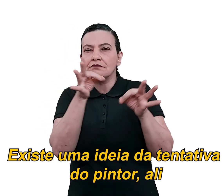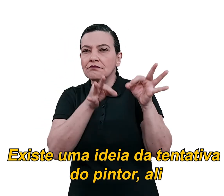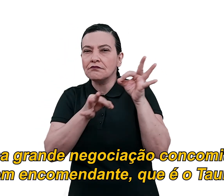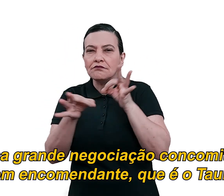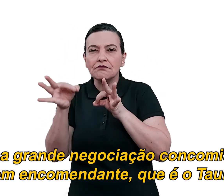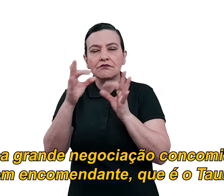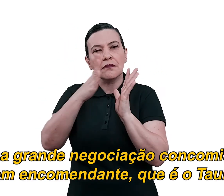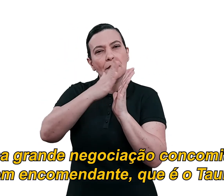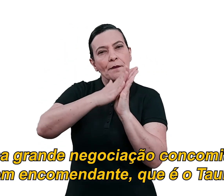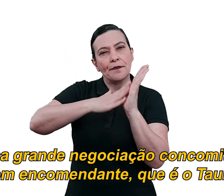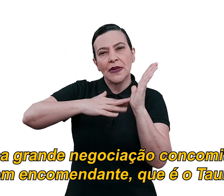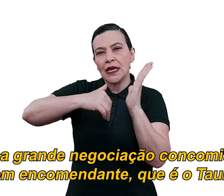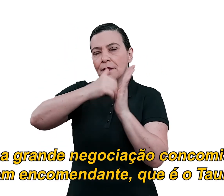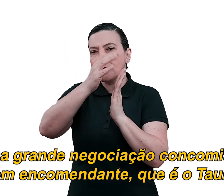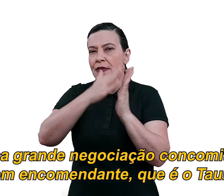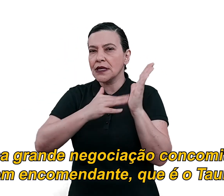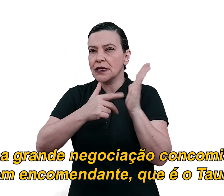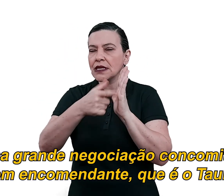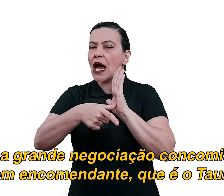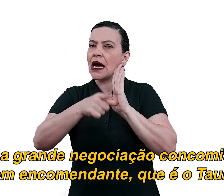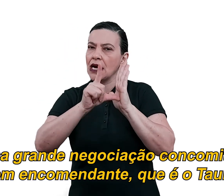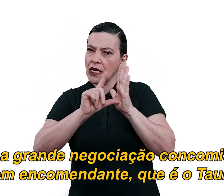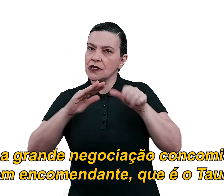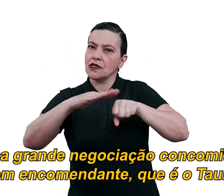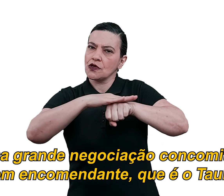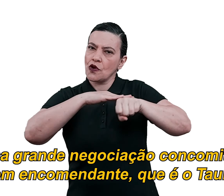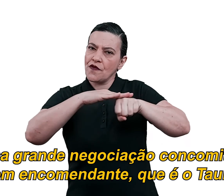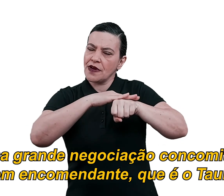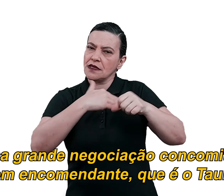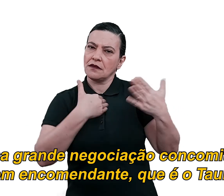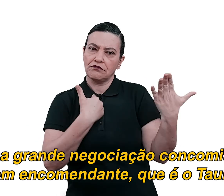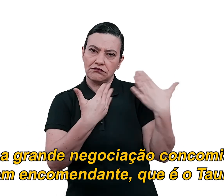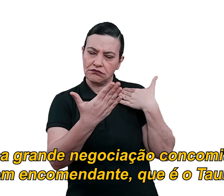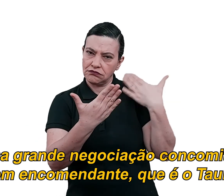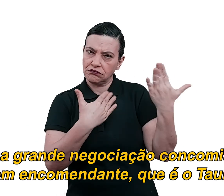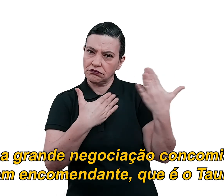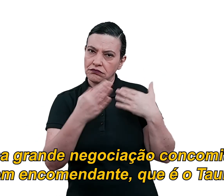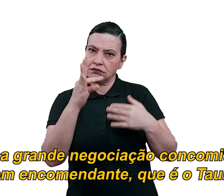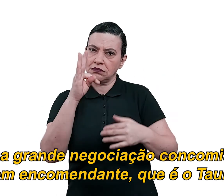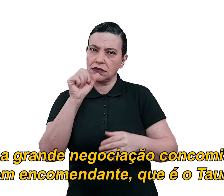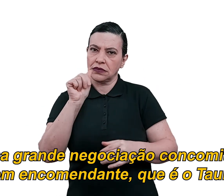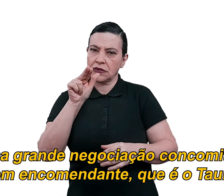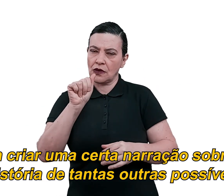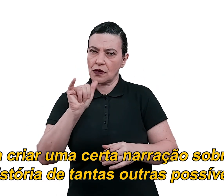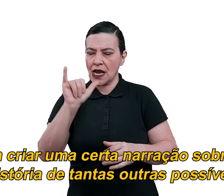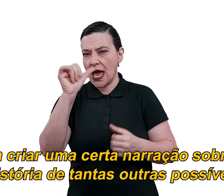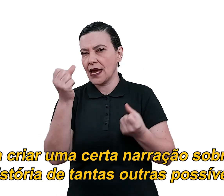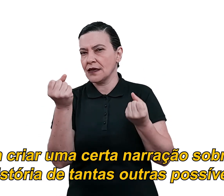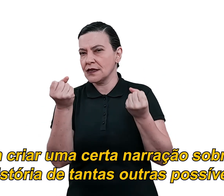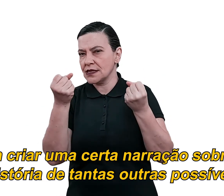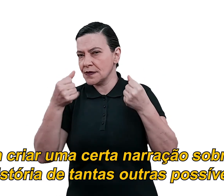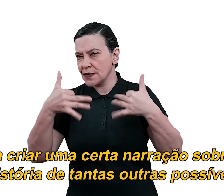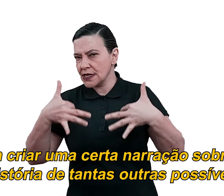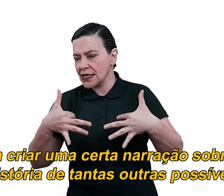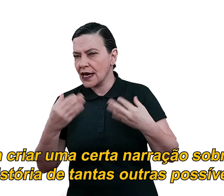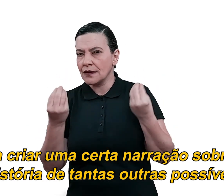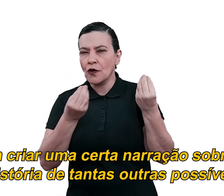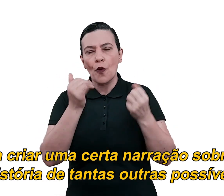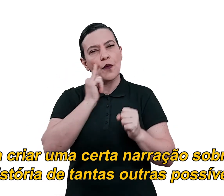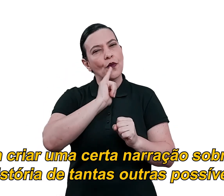pintor ali, numa grande negociação com o comitente, né? Com o encomendante, que é o Toné, em criar uma